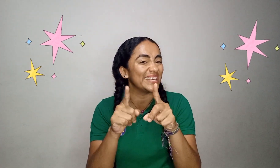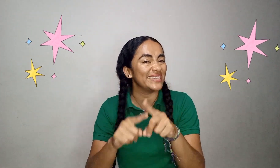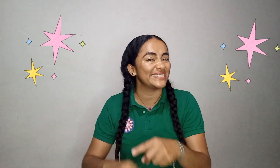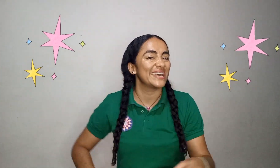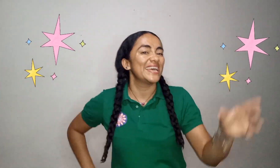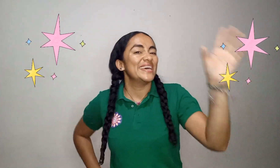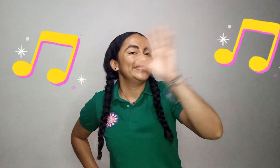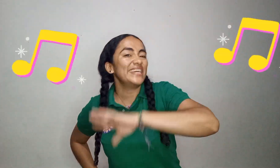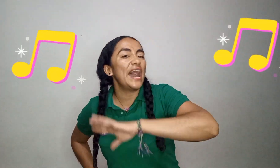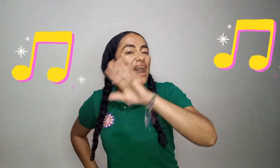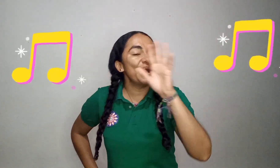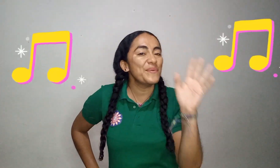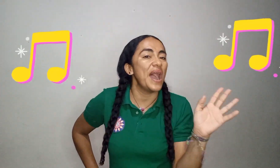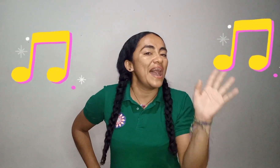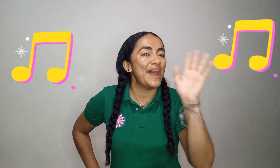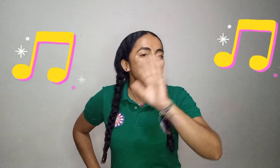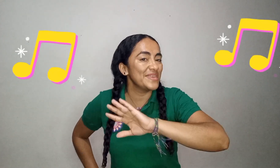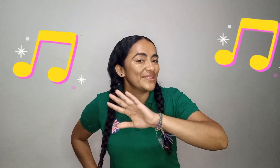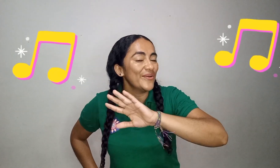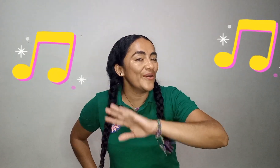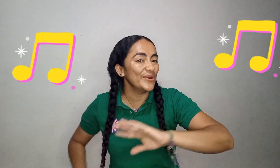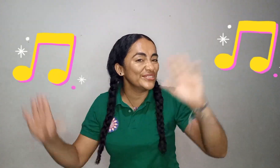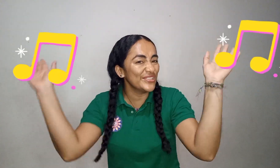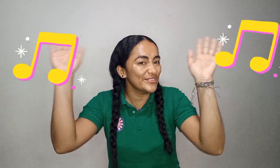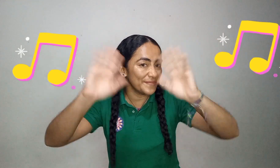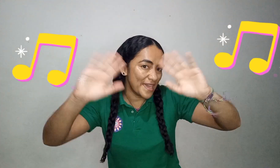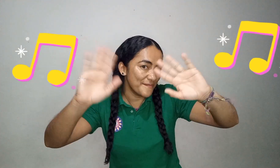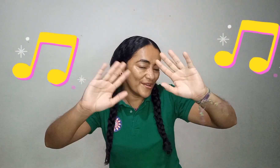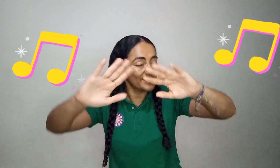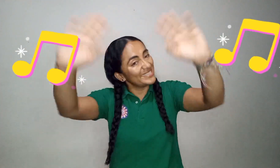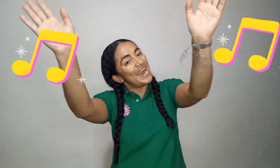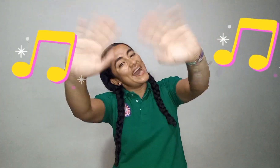ustedes. ¡Chao, amigos! ¡Nos vemos!